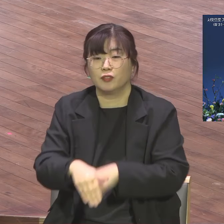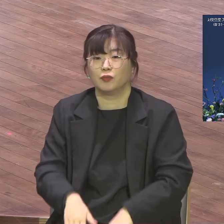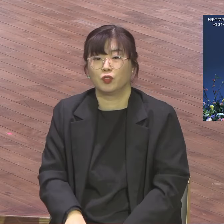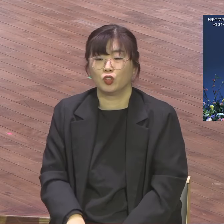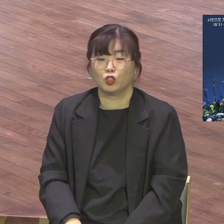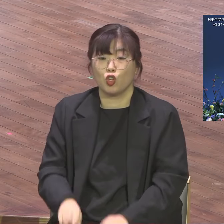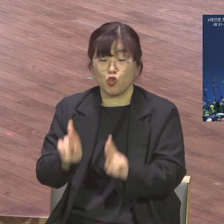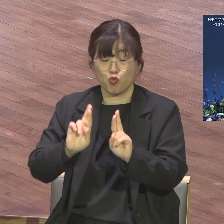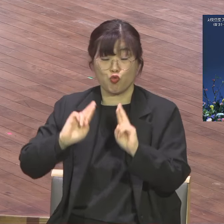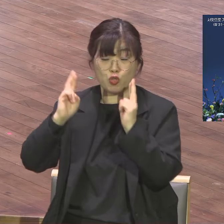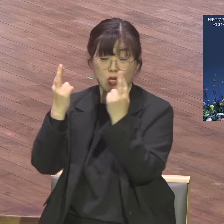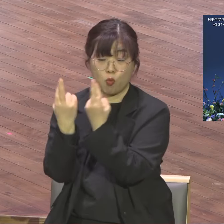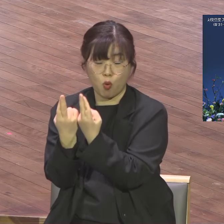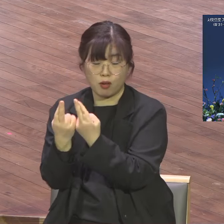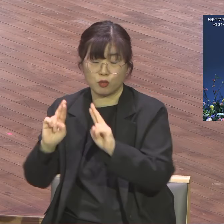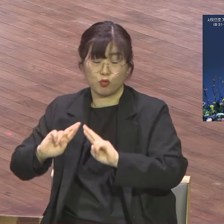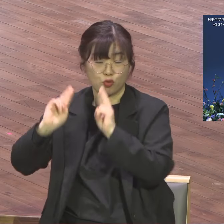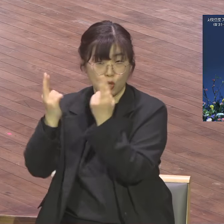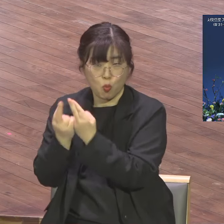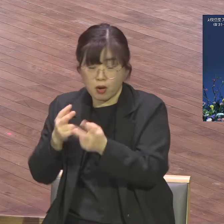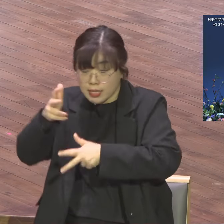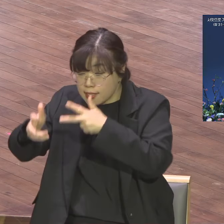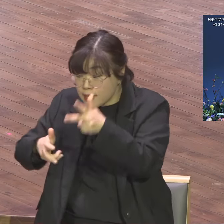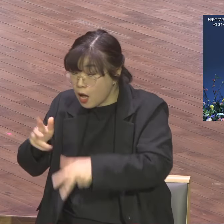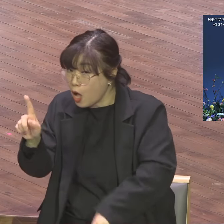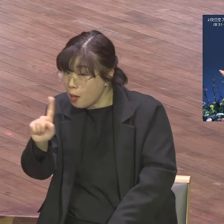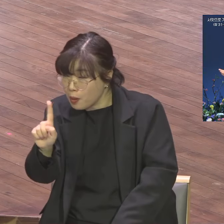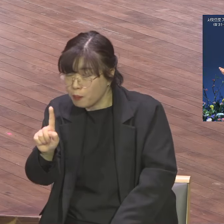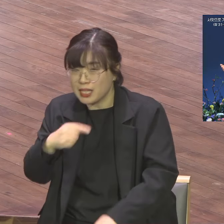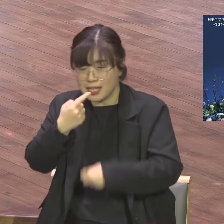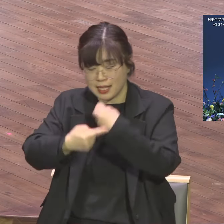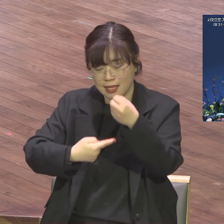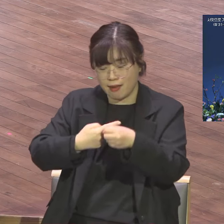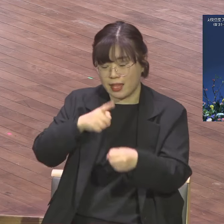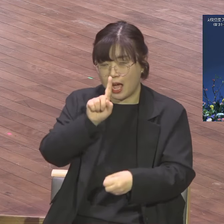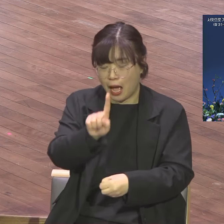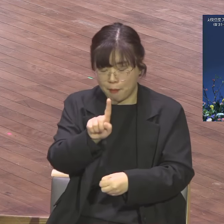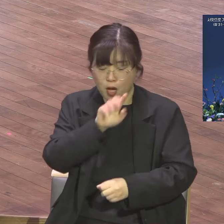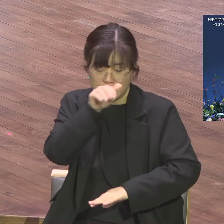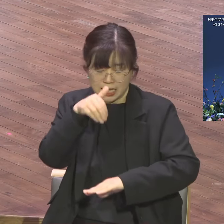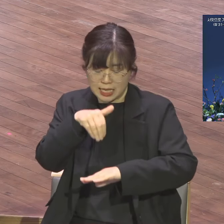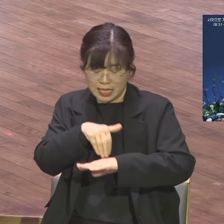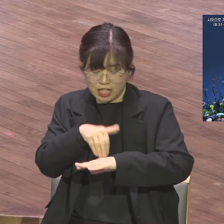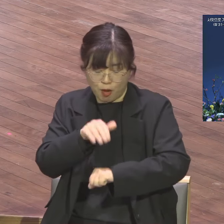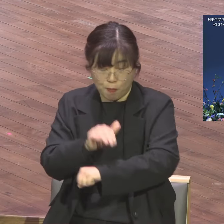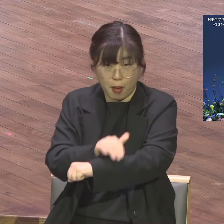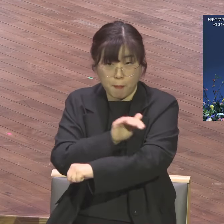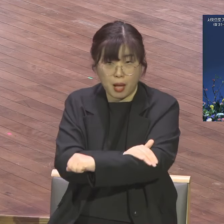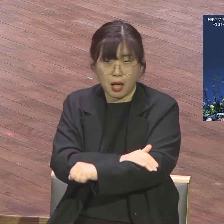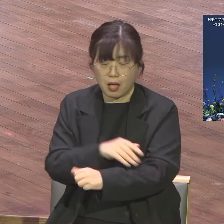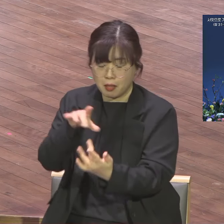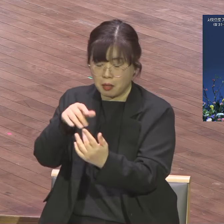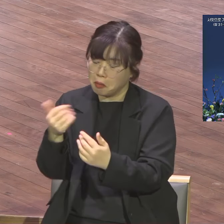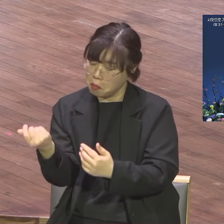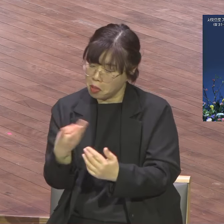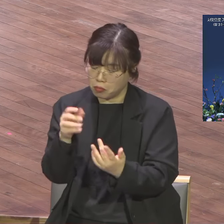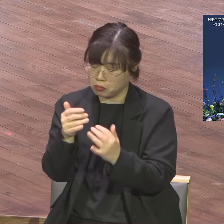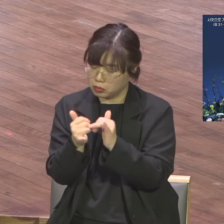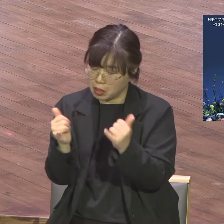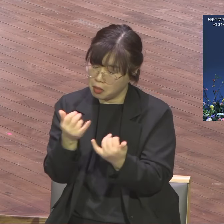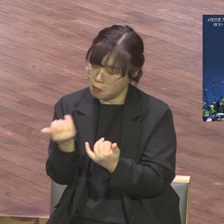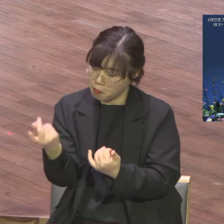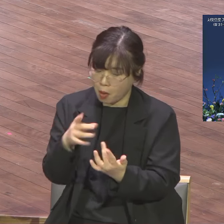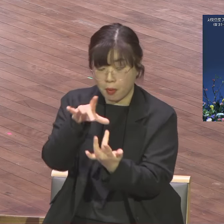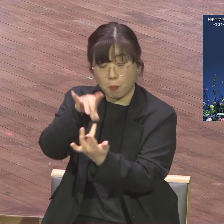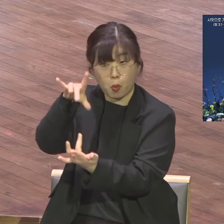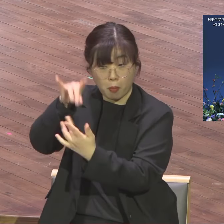해마다 인턴십 비행기 줍니다. 그 가서 생활할 수 있는 집도 줍니다.